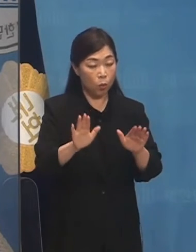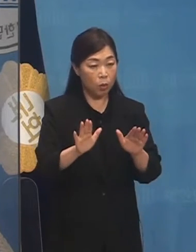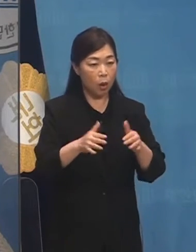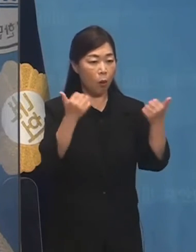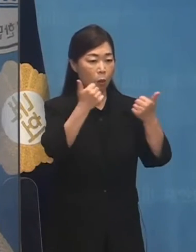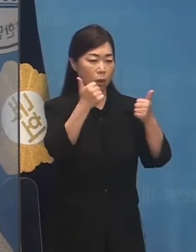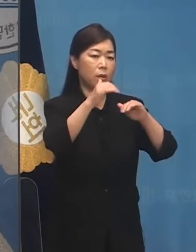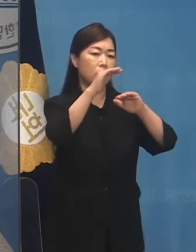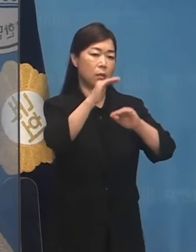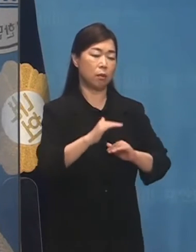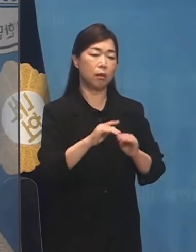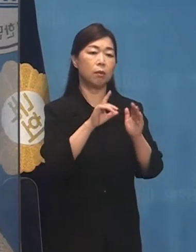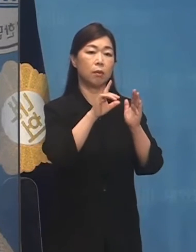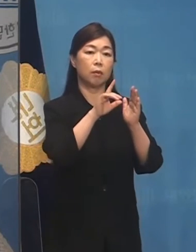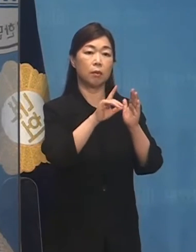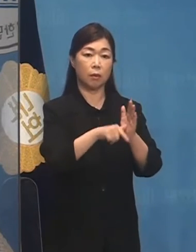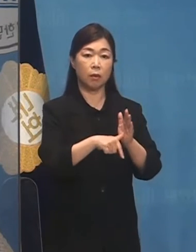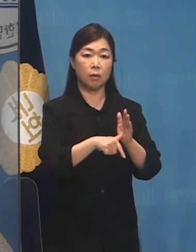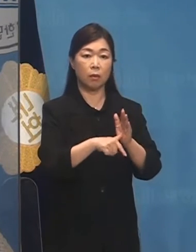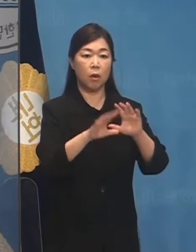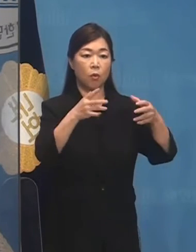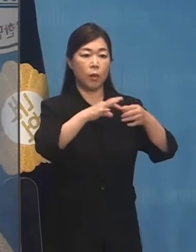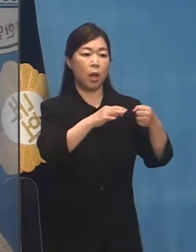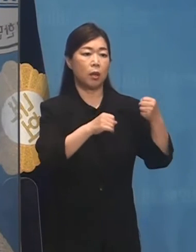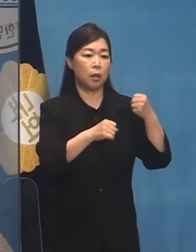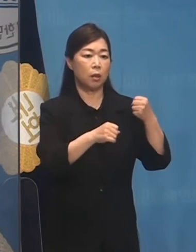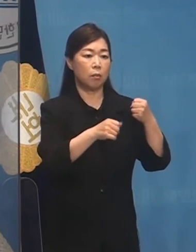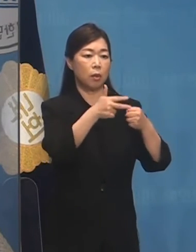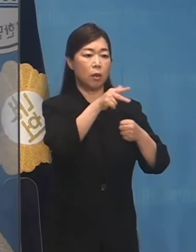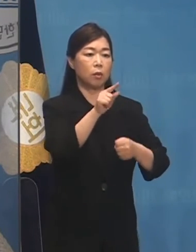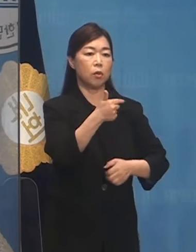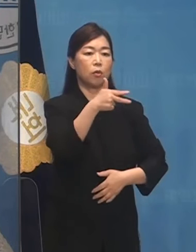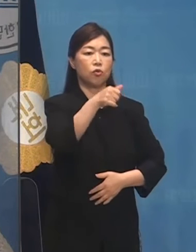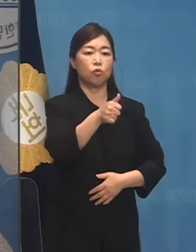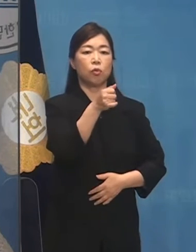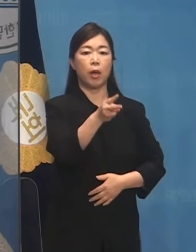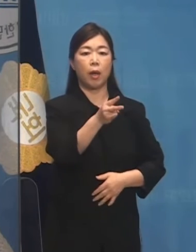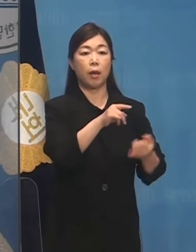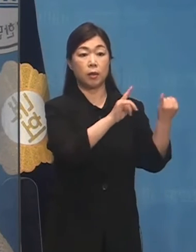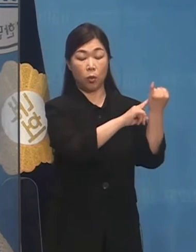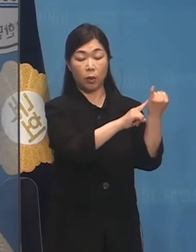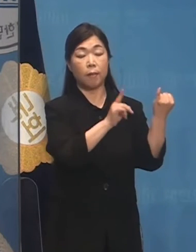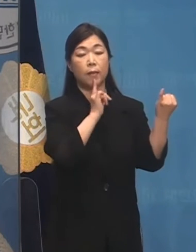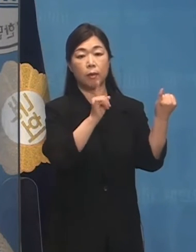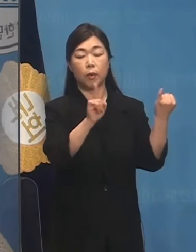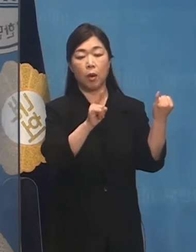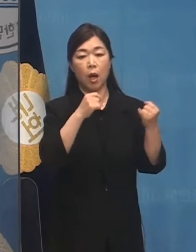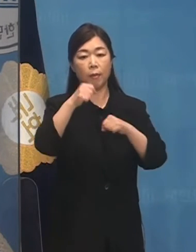오늘 회의에 국민의힘 전주회 의원께서